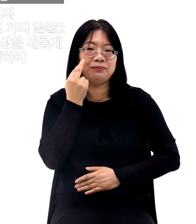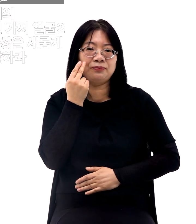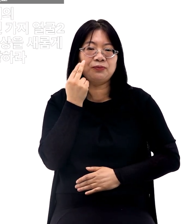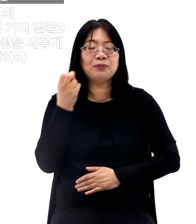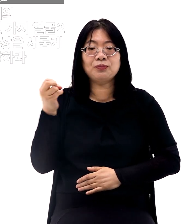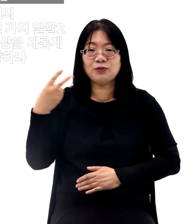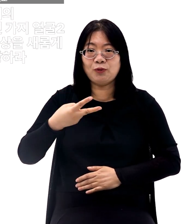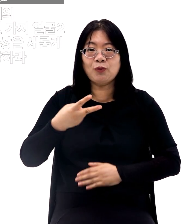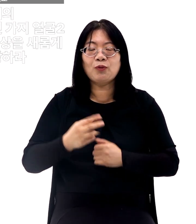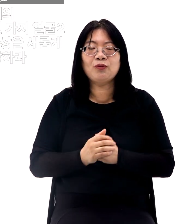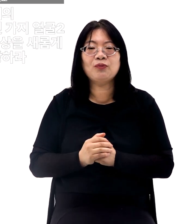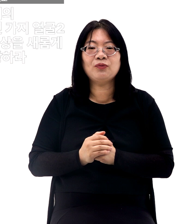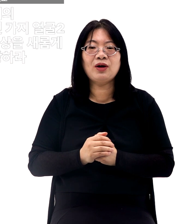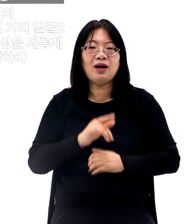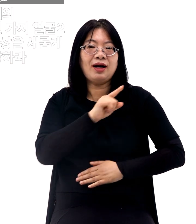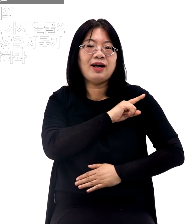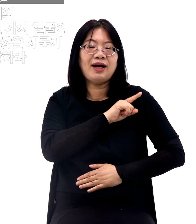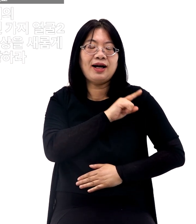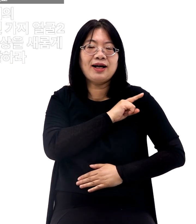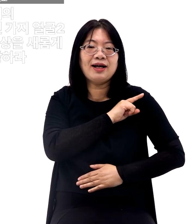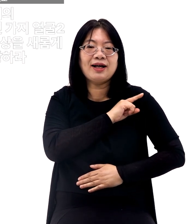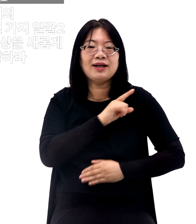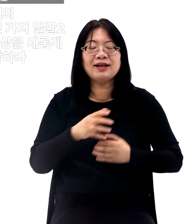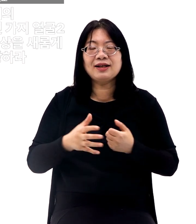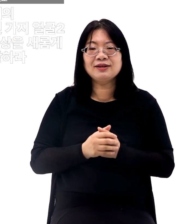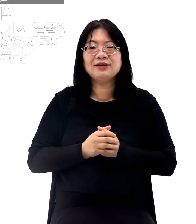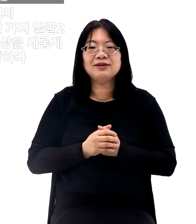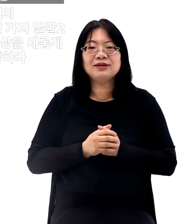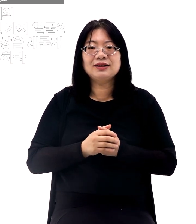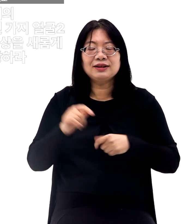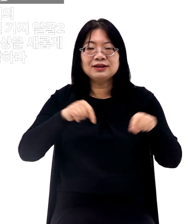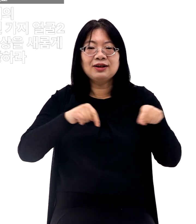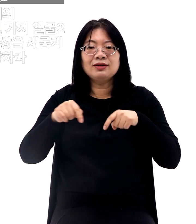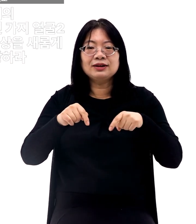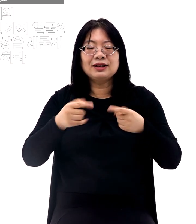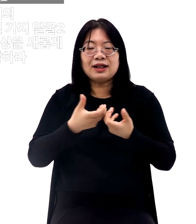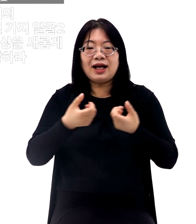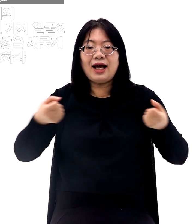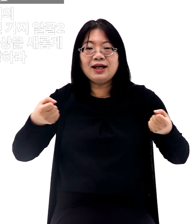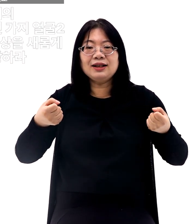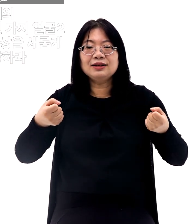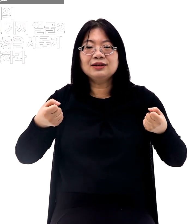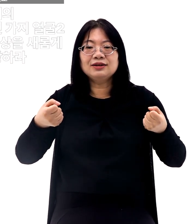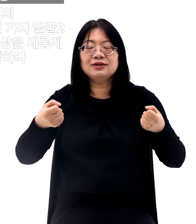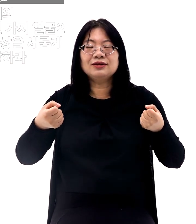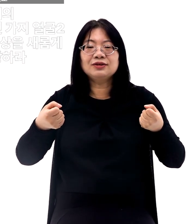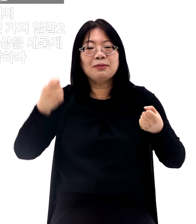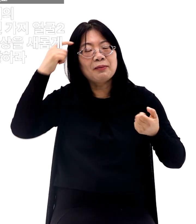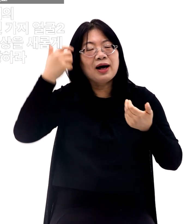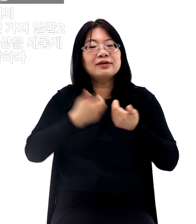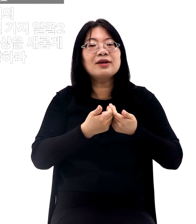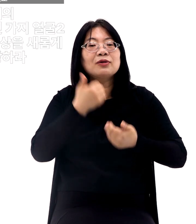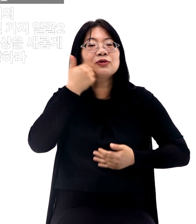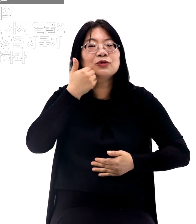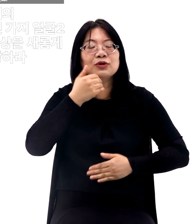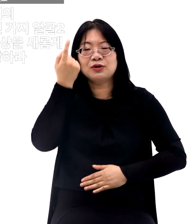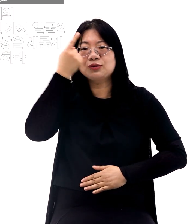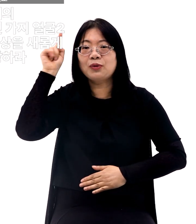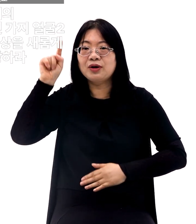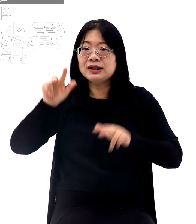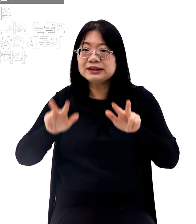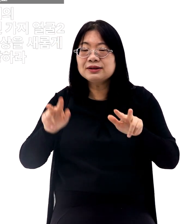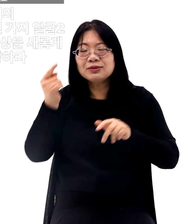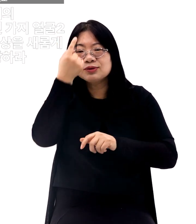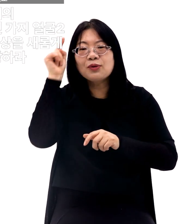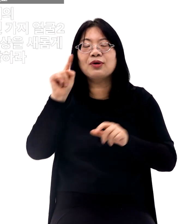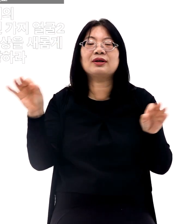미국과 가장 양극 체제를 이루었던 나라가 소련입니다. 지금은 지도상에